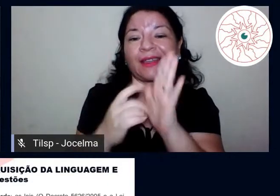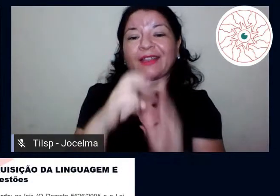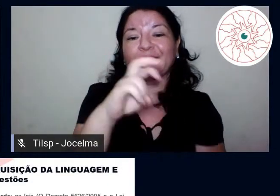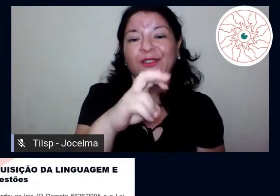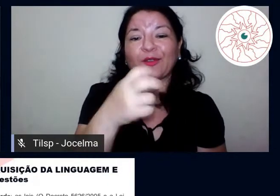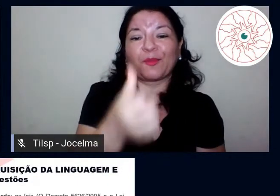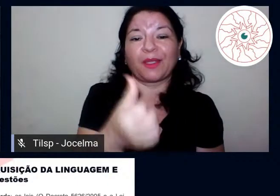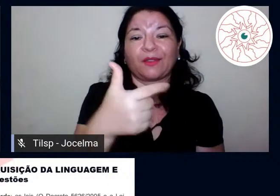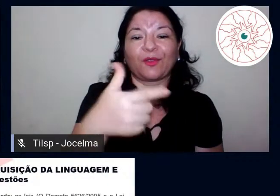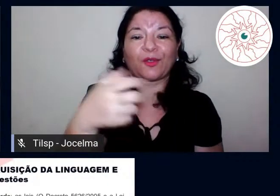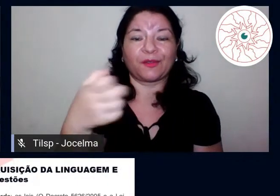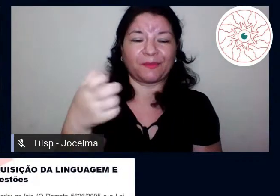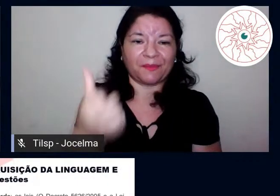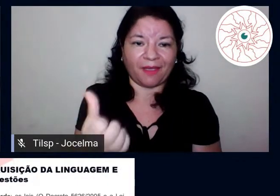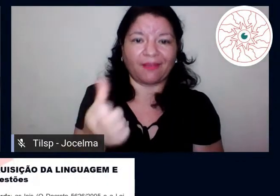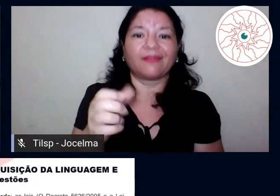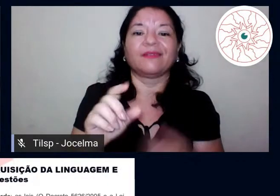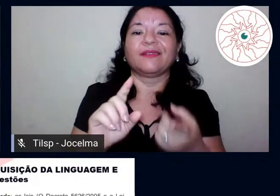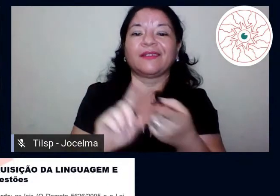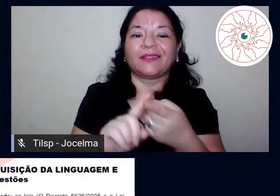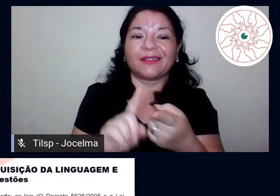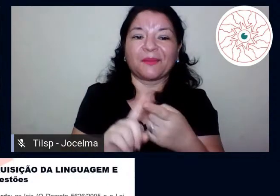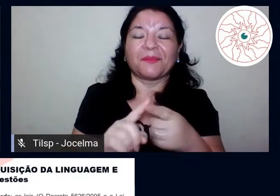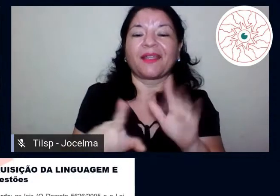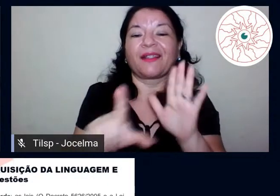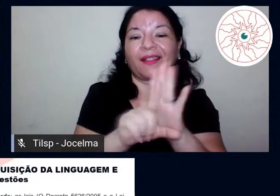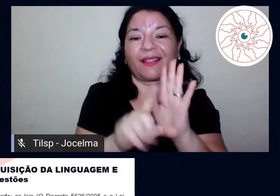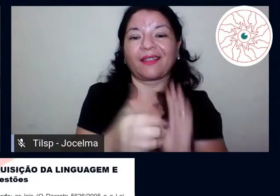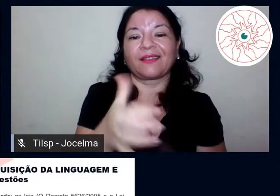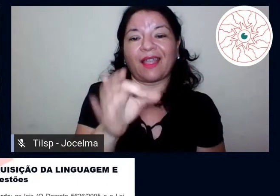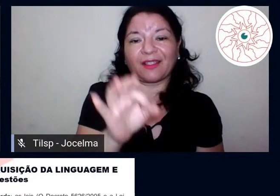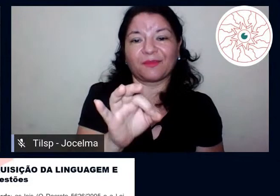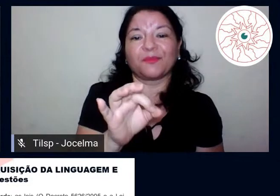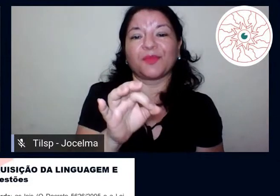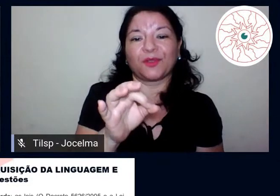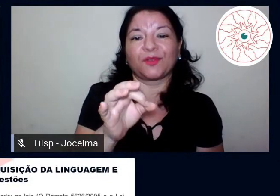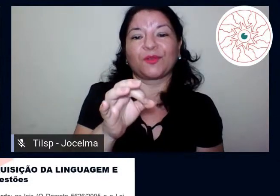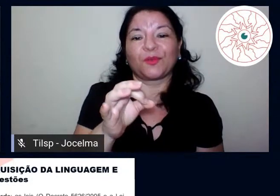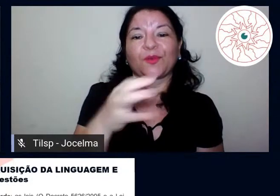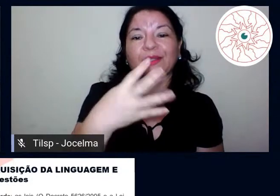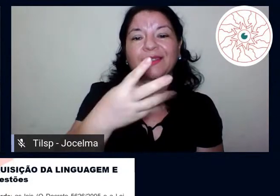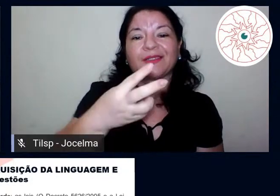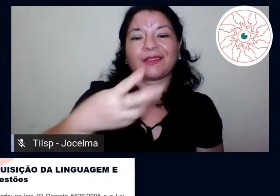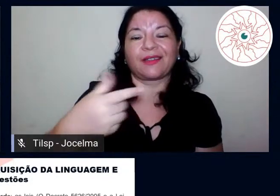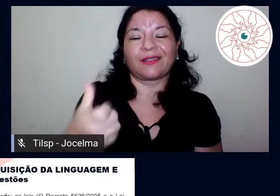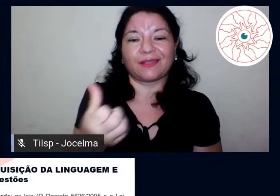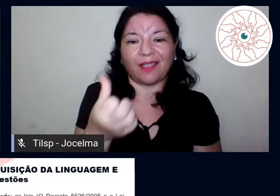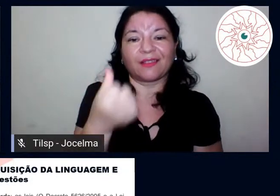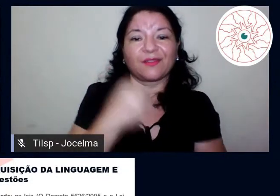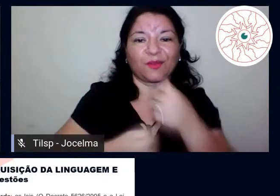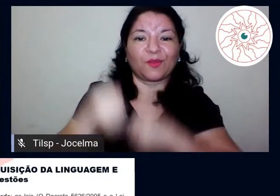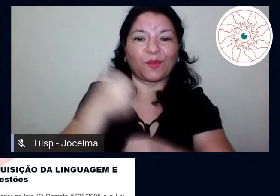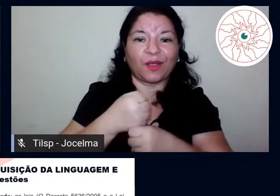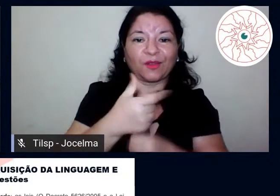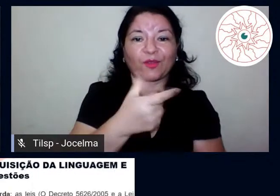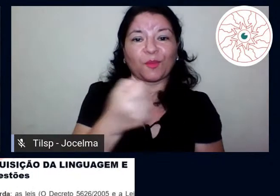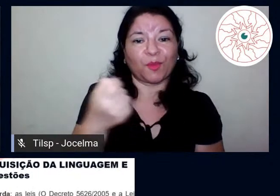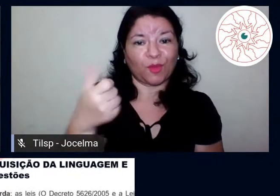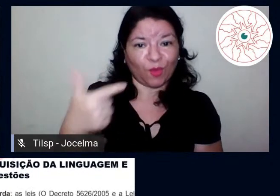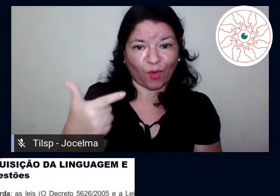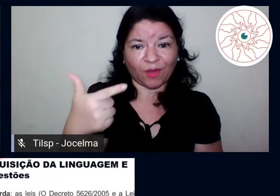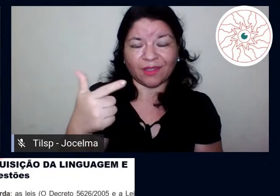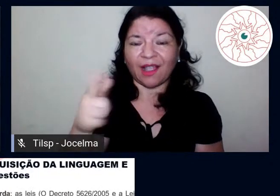2005, quanto a lei 10.436 de 2002. Eh, essas leis elas não